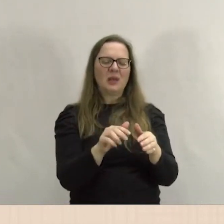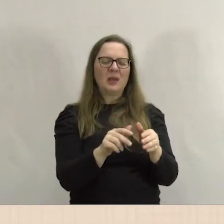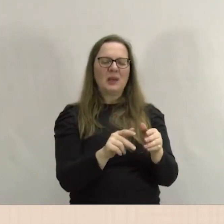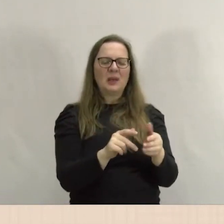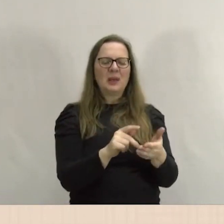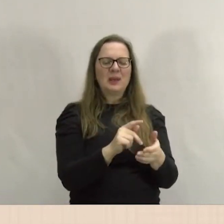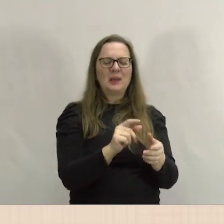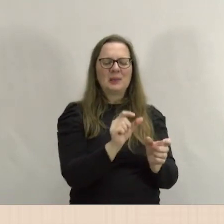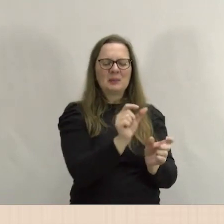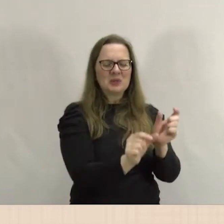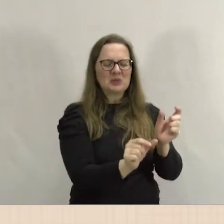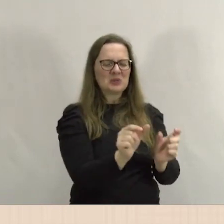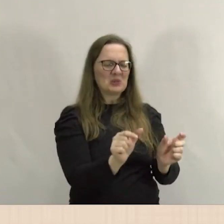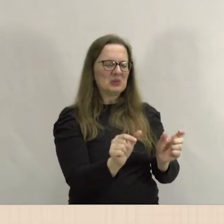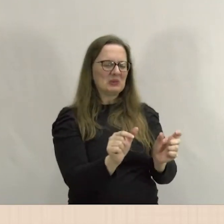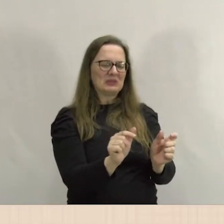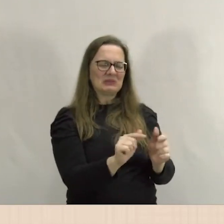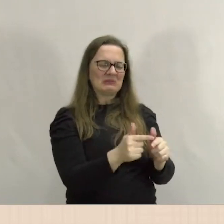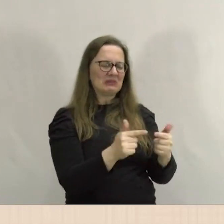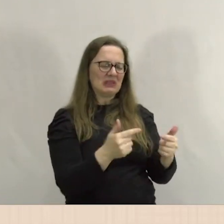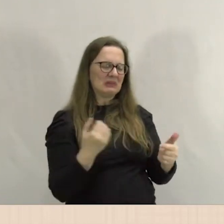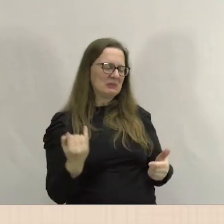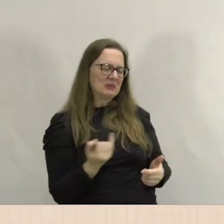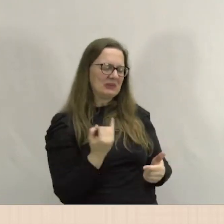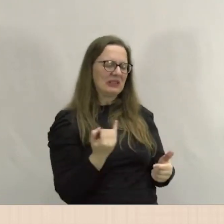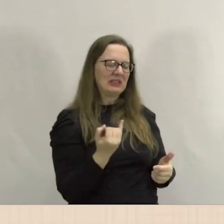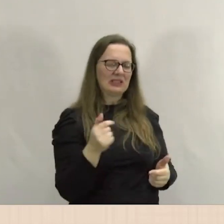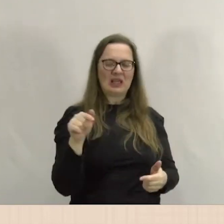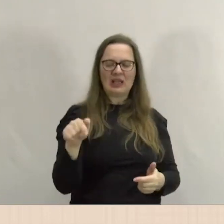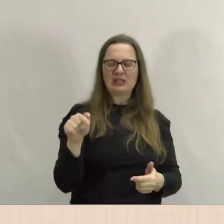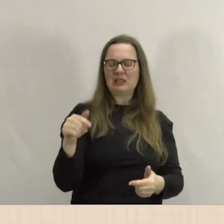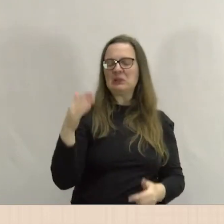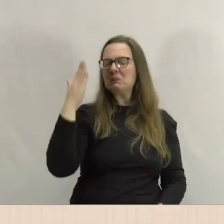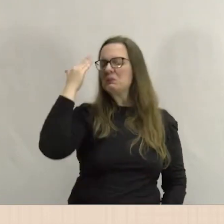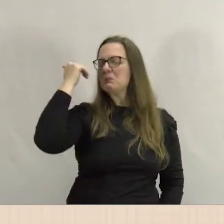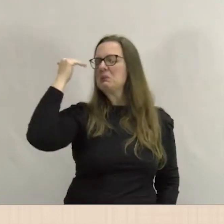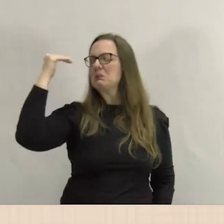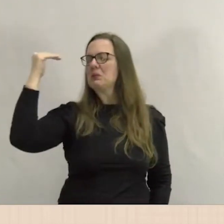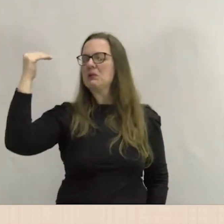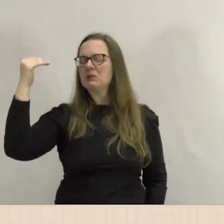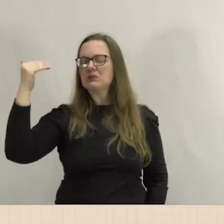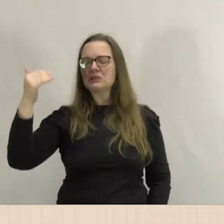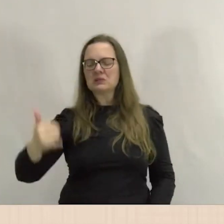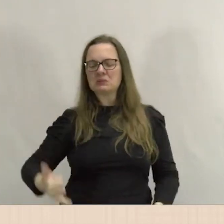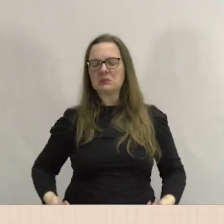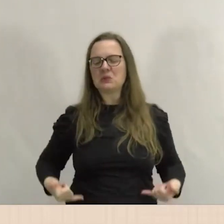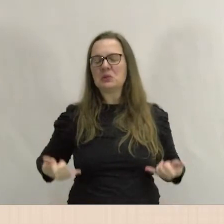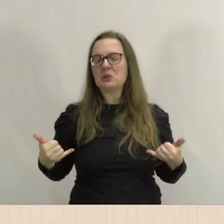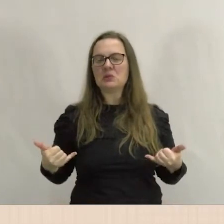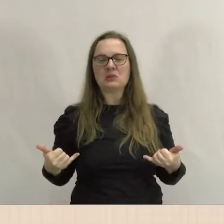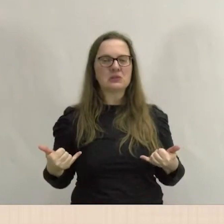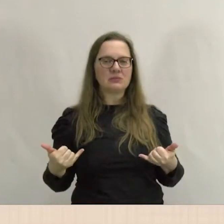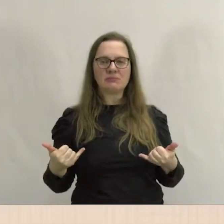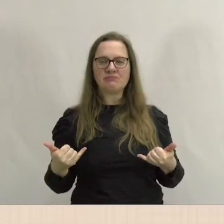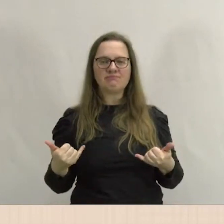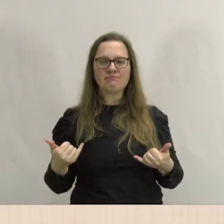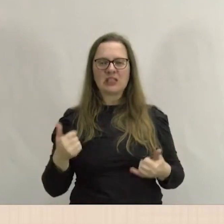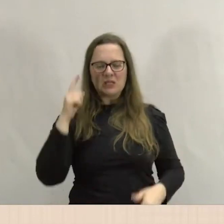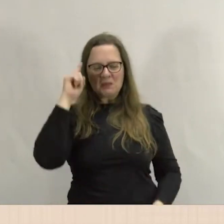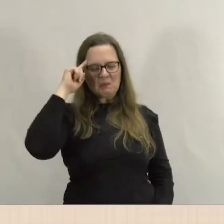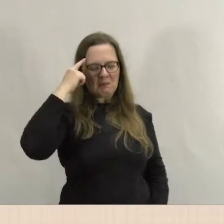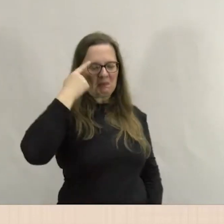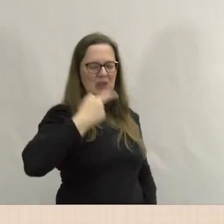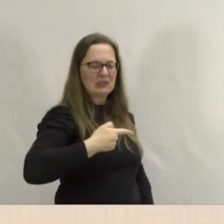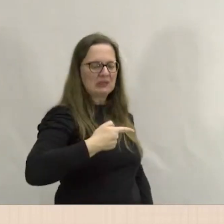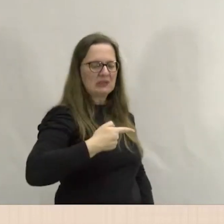tribos, todo o povo de Deus fossem sacerdotes. Você lembra disso? Mas eles começaram a adorar bezerro de ouro. Aí